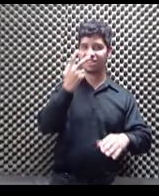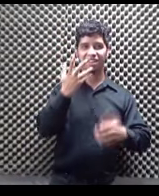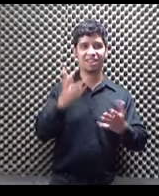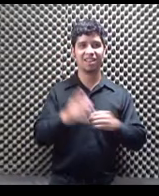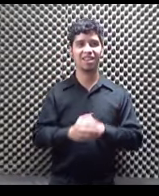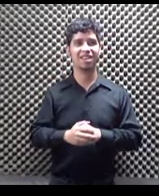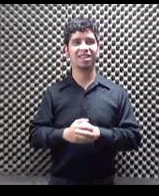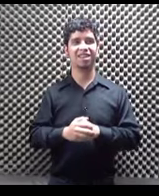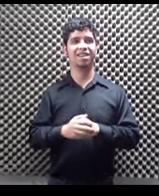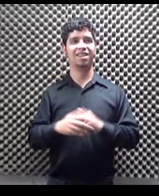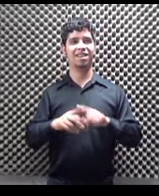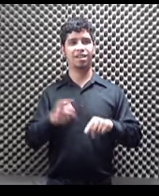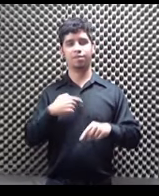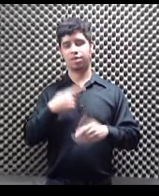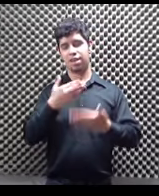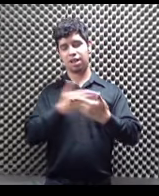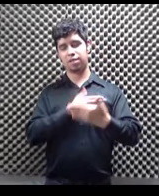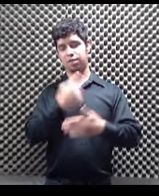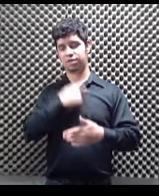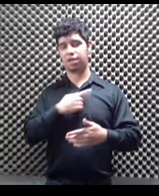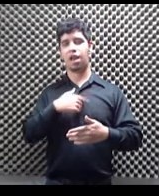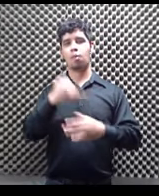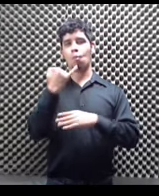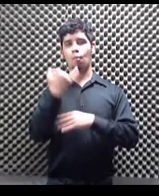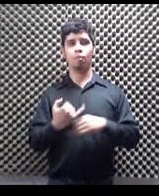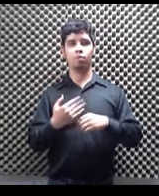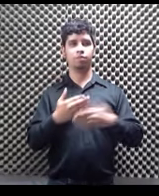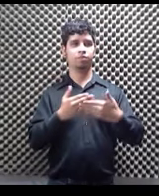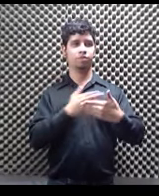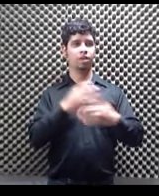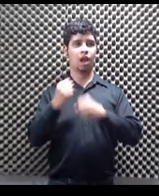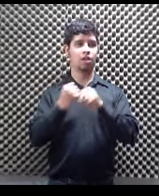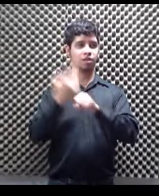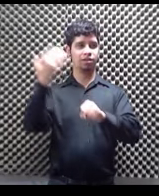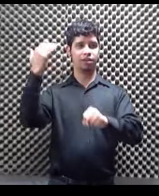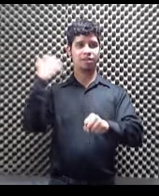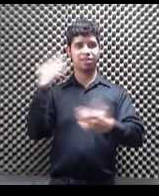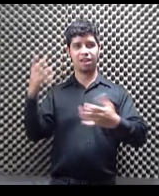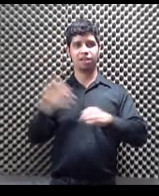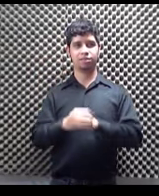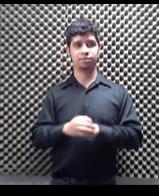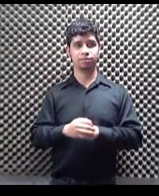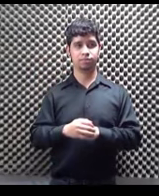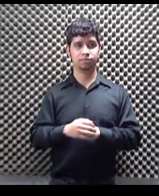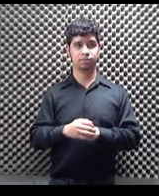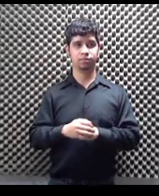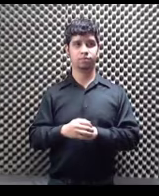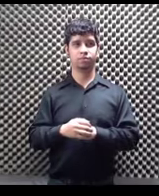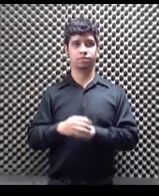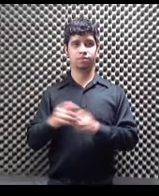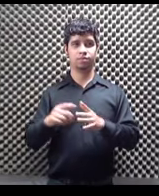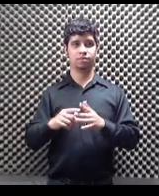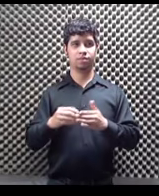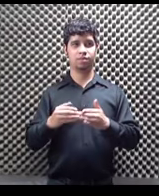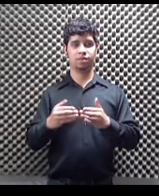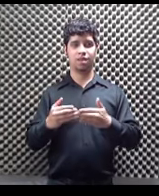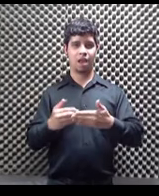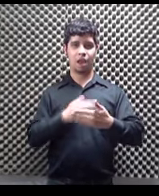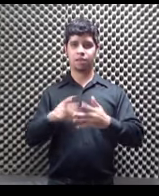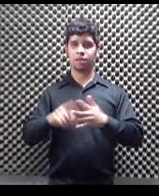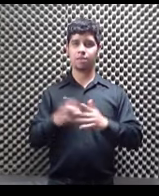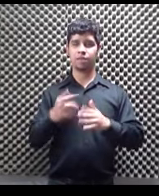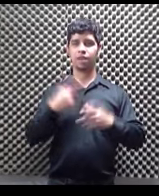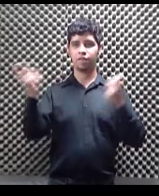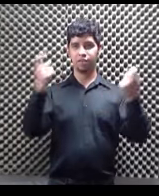Mira que a mí siempre me decían flaquito. Sí, pero eso hace muchos años. Oh, Dios. Antes de que empezara el festival. Mira,